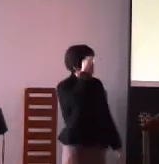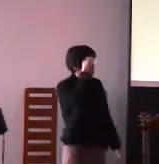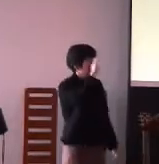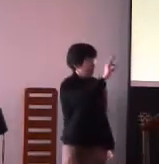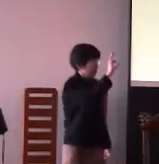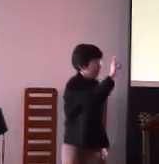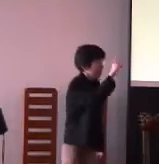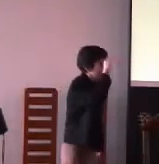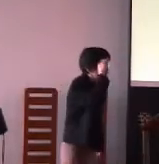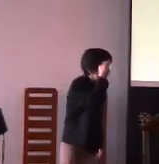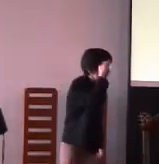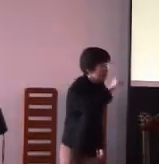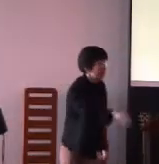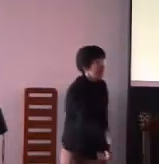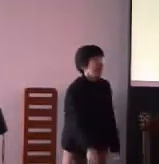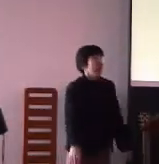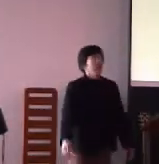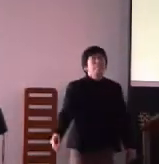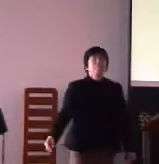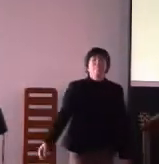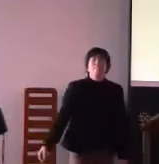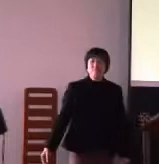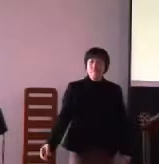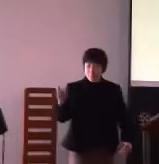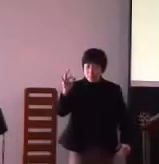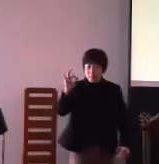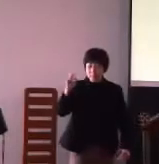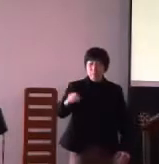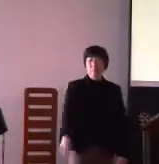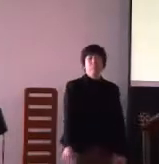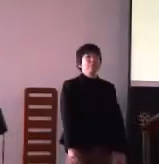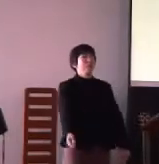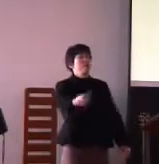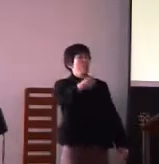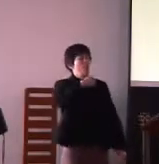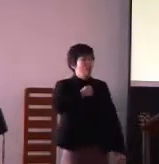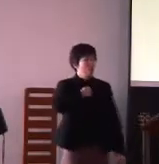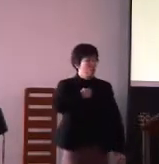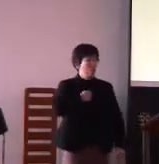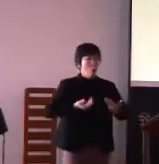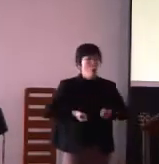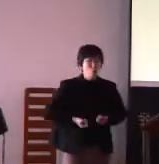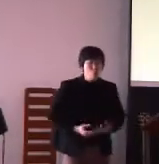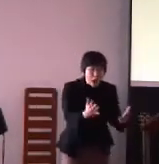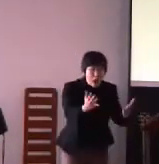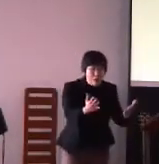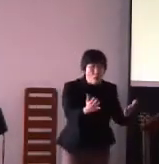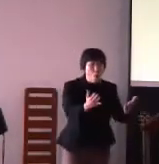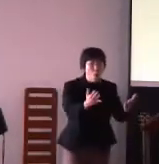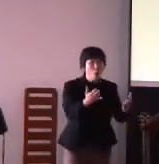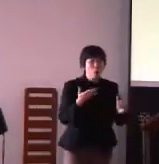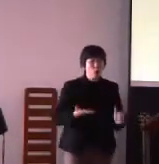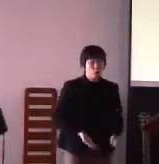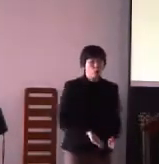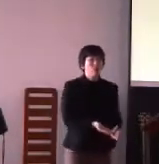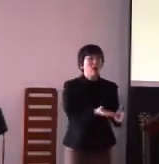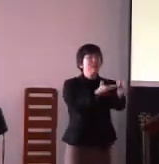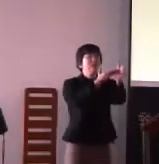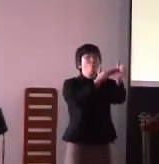ね。そのようにして私を呼んでくださいということです、うん、私の生まれも育ち